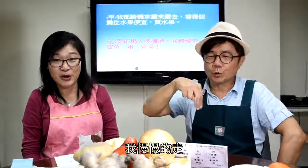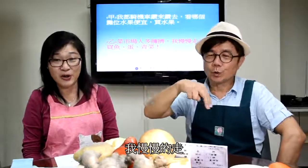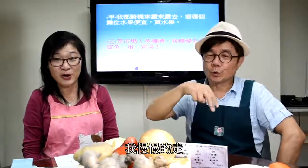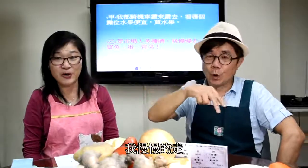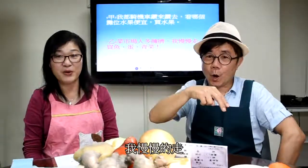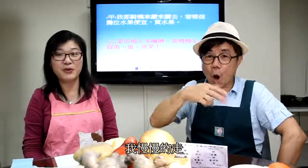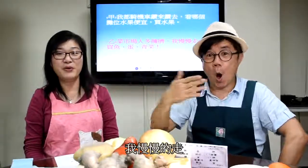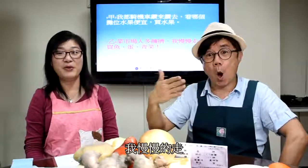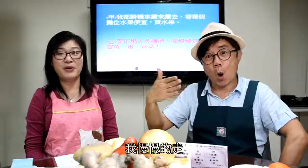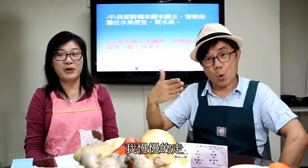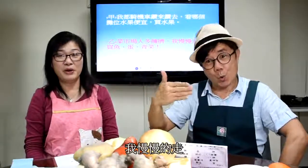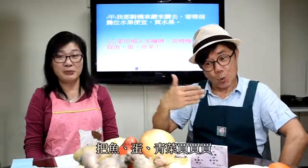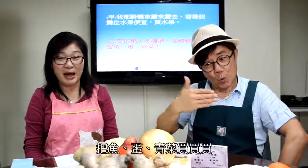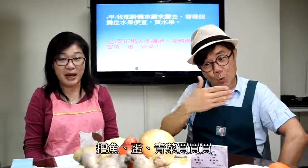走，买鱼